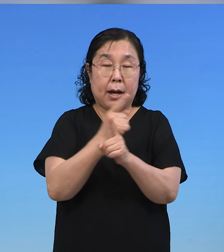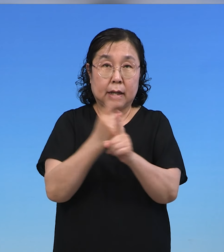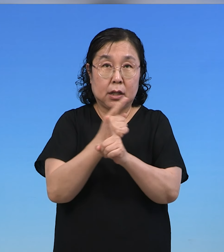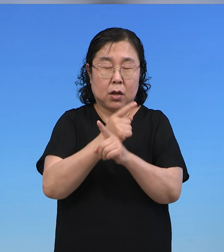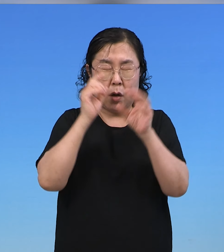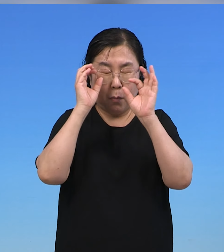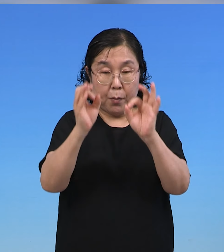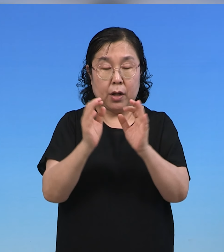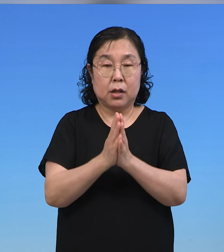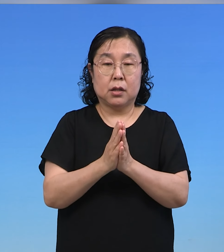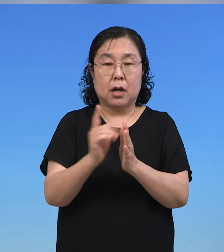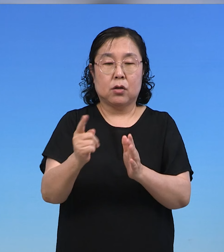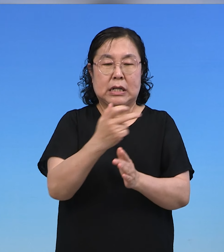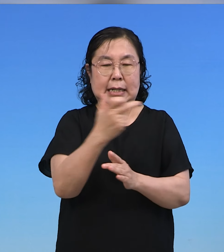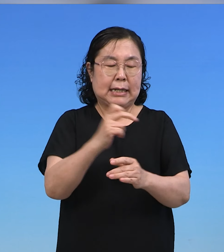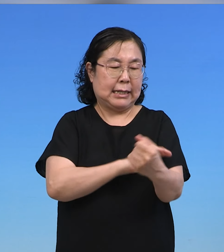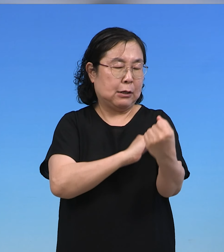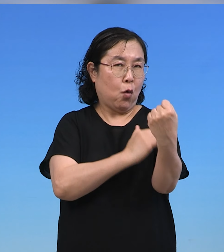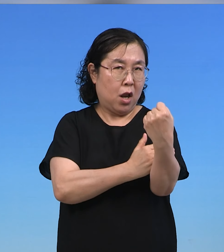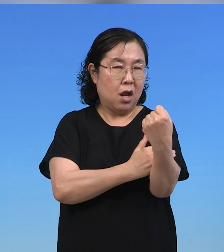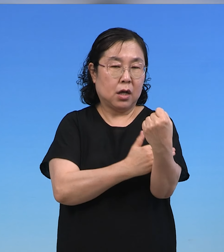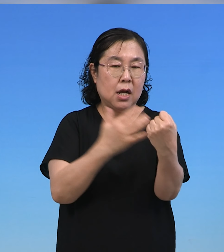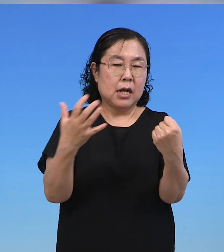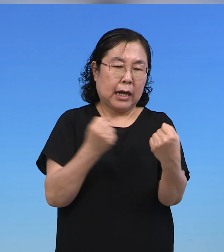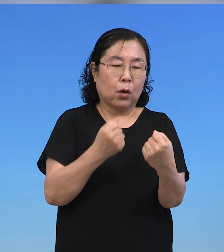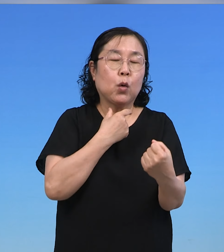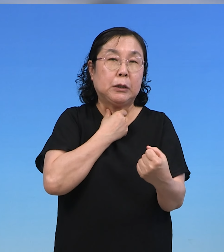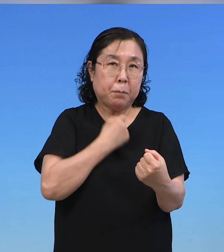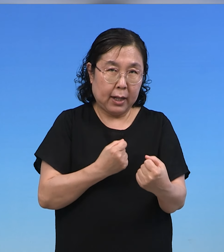로마나예요. 그래서 권력을 가지려고 그런 거 아닙니까?